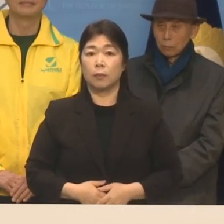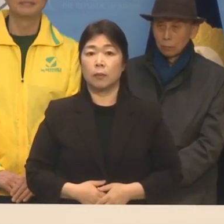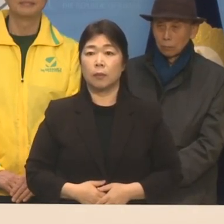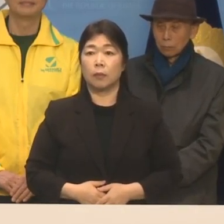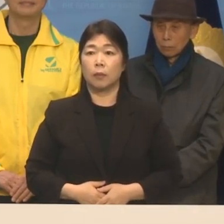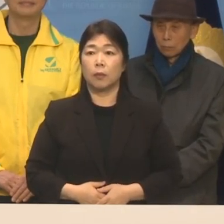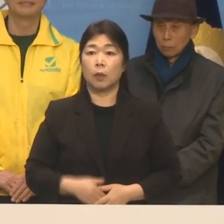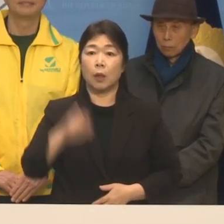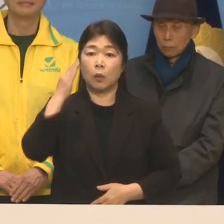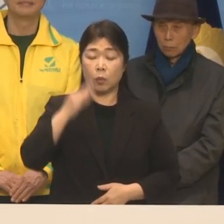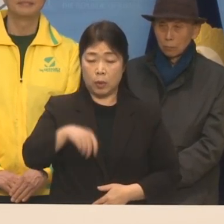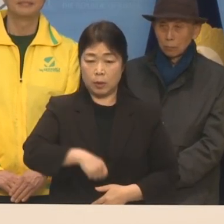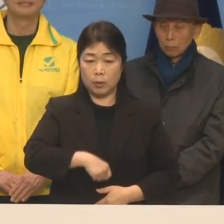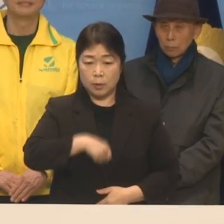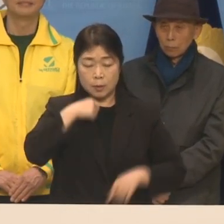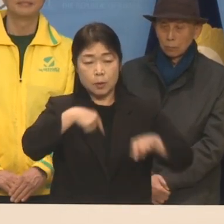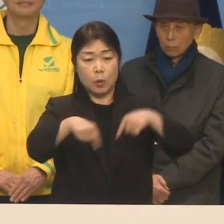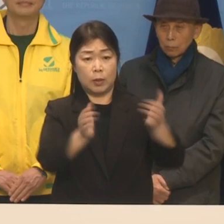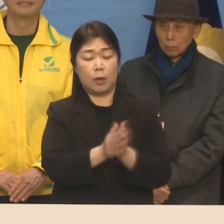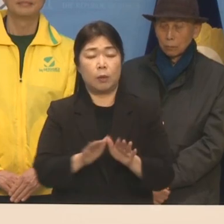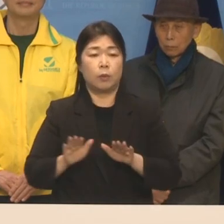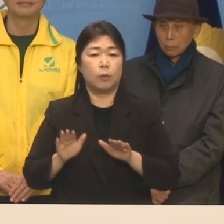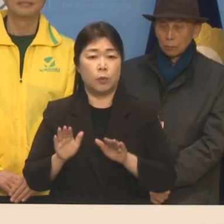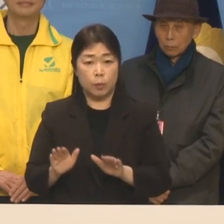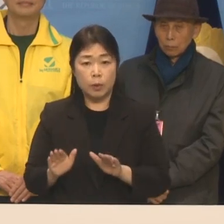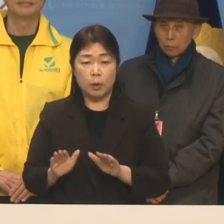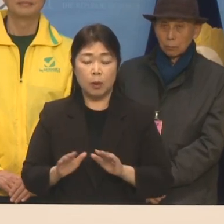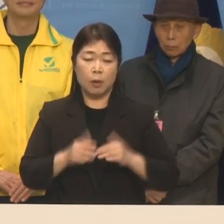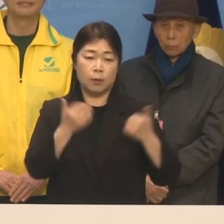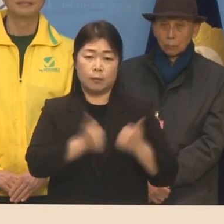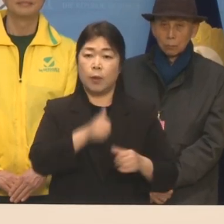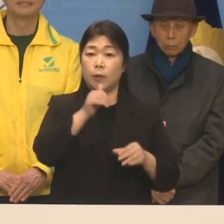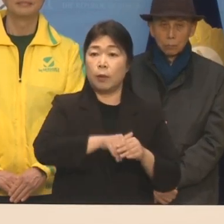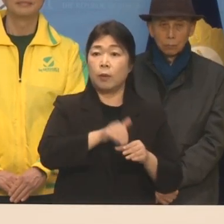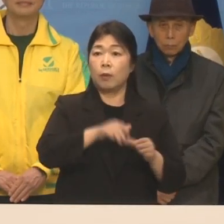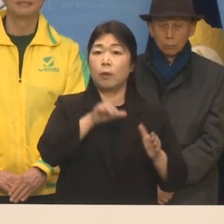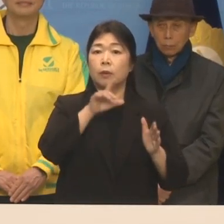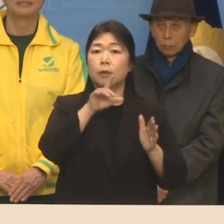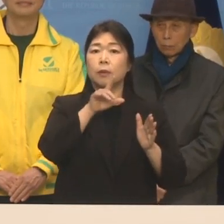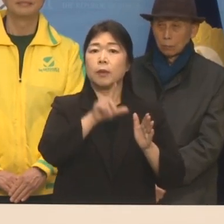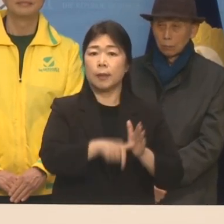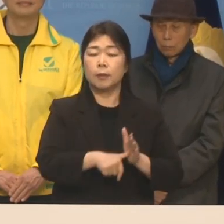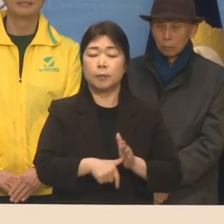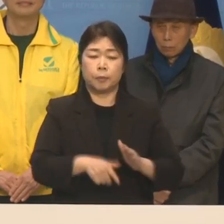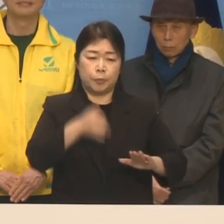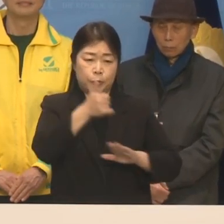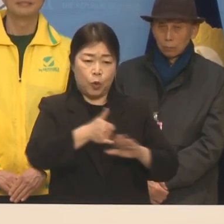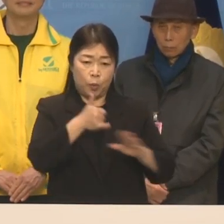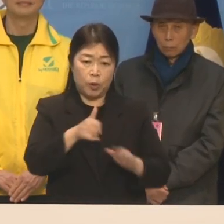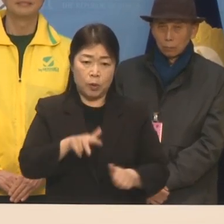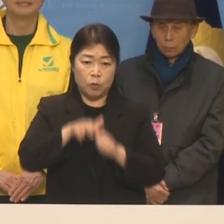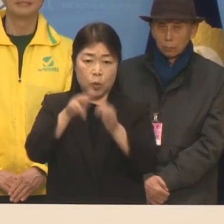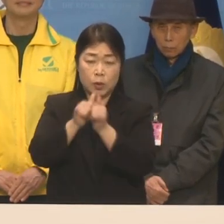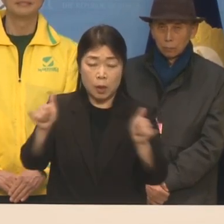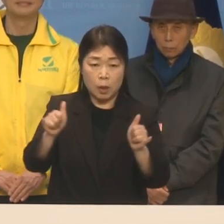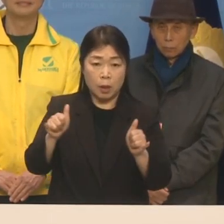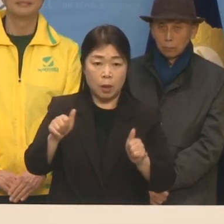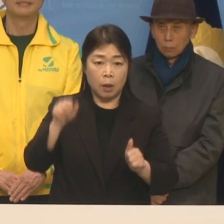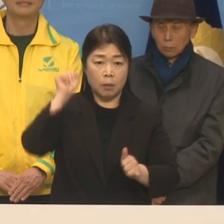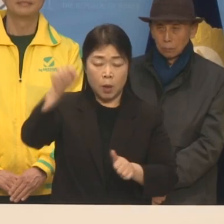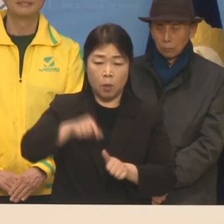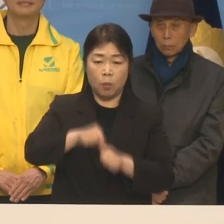이 녹색정의당이 이번 총선에서 농민 후보를 비례